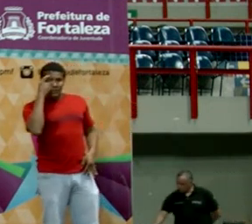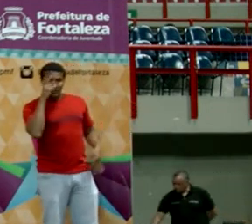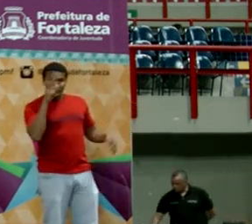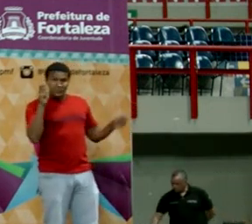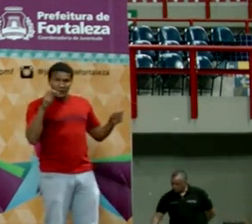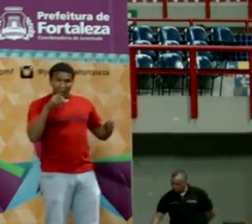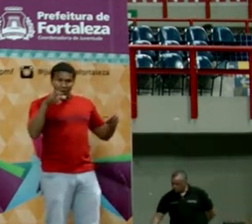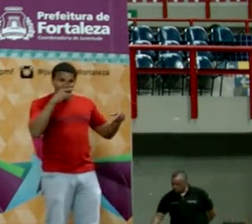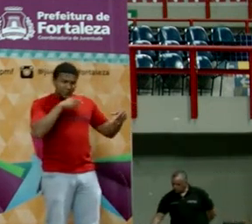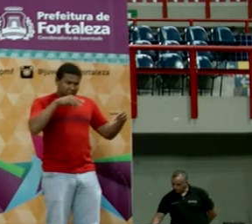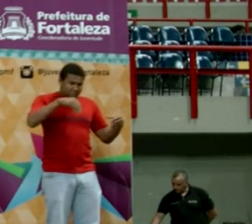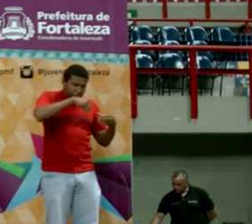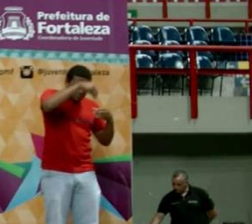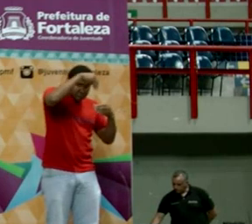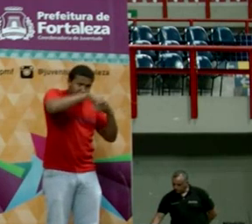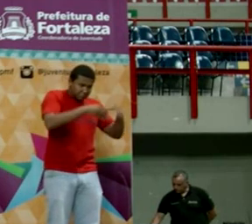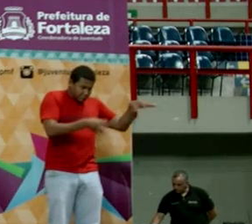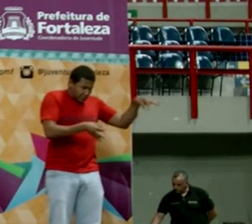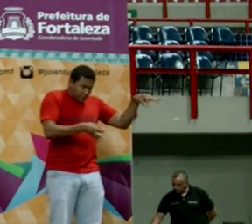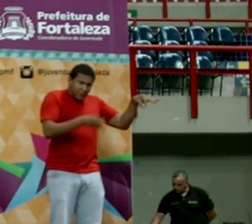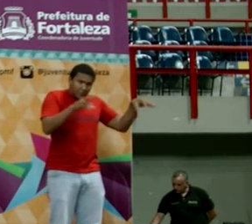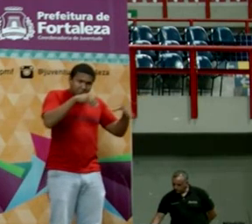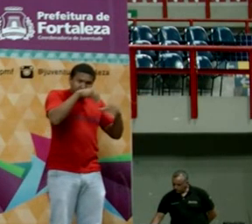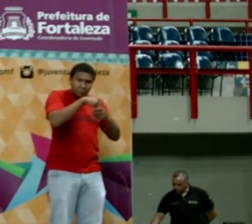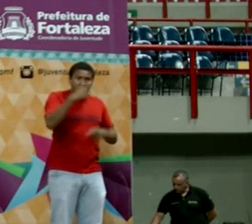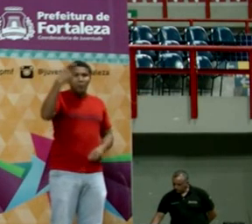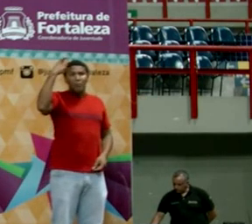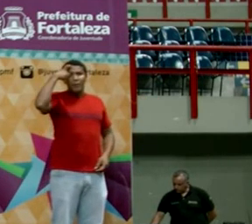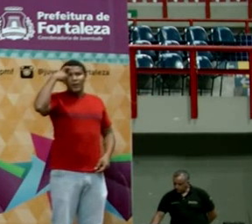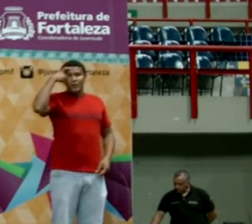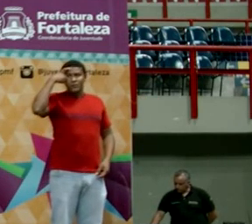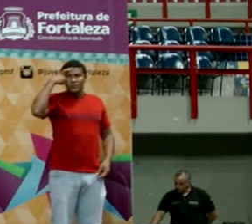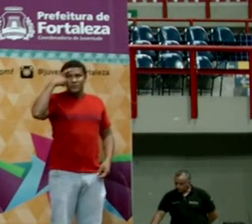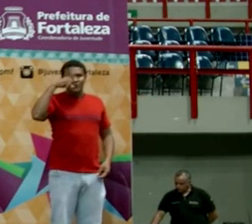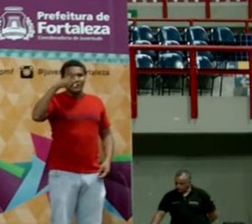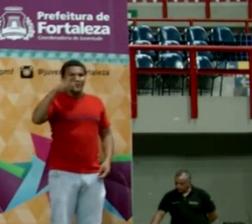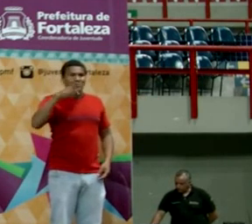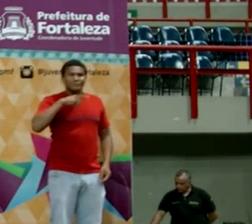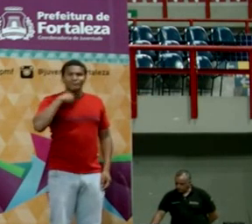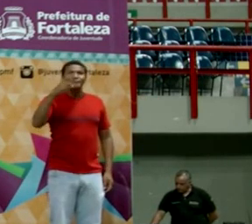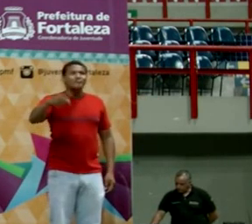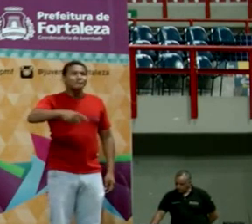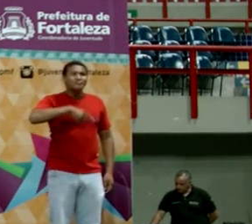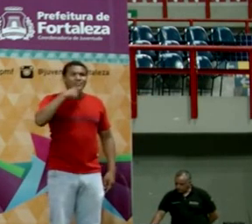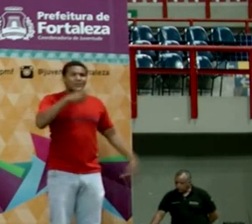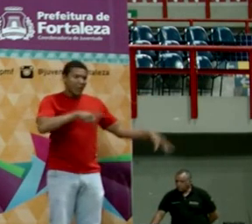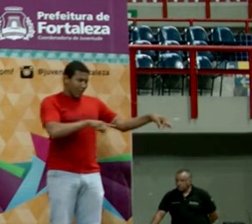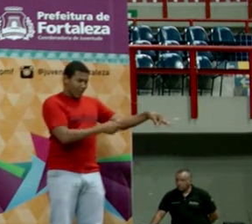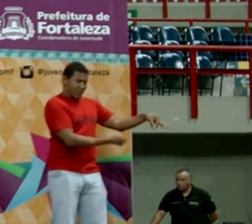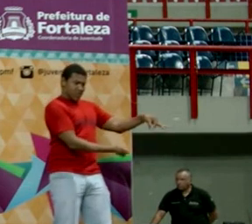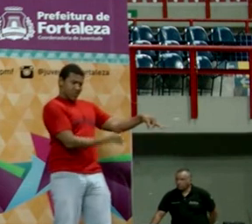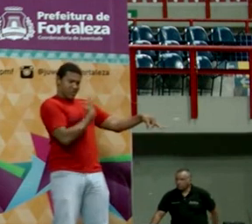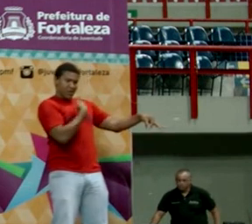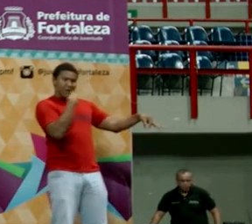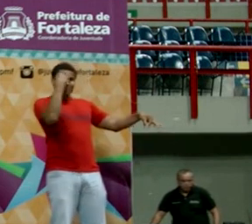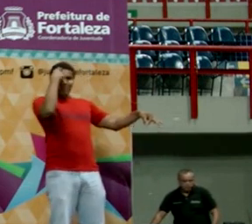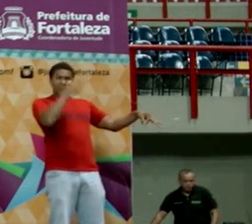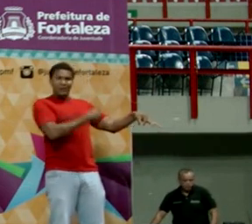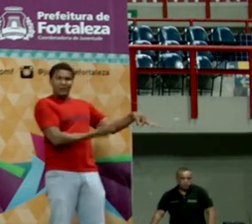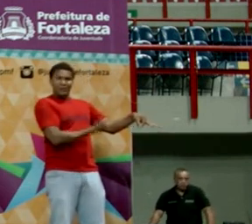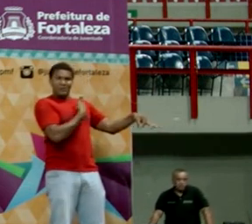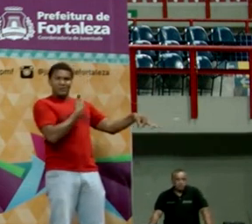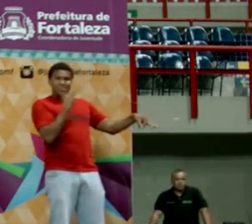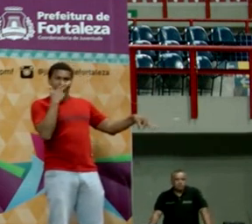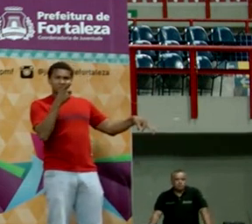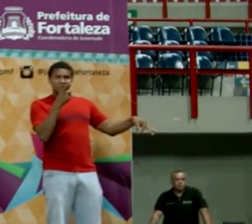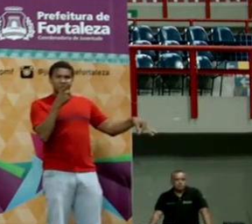de um papel, que tu pode ser dimensionado por um papel, então você não vai conseguir nunca conquistar aquilo que você